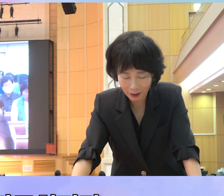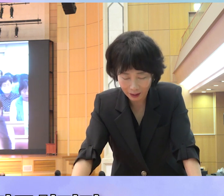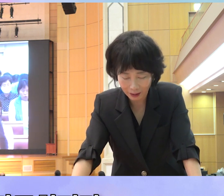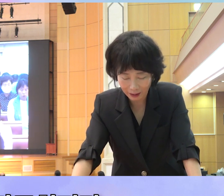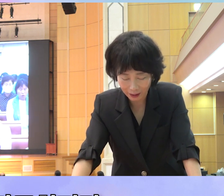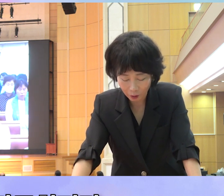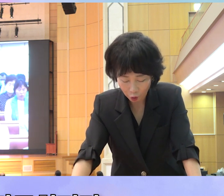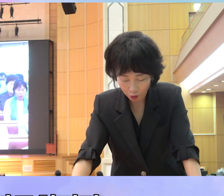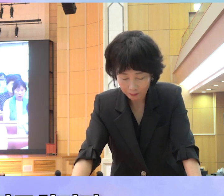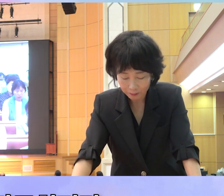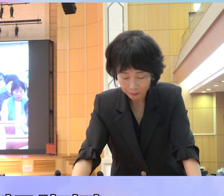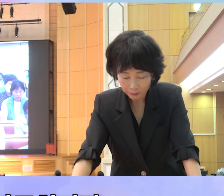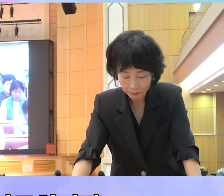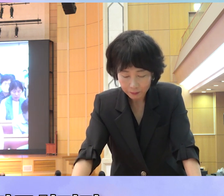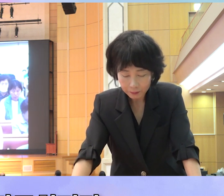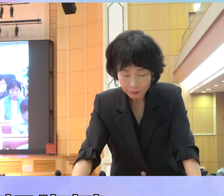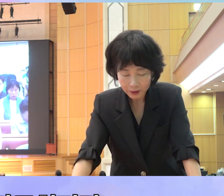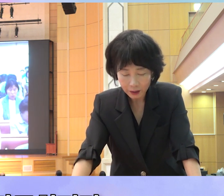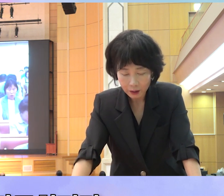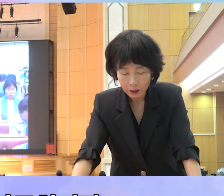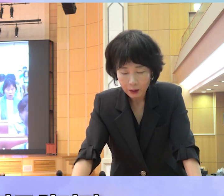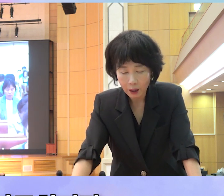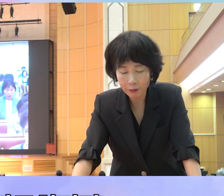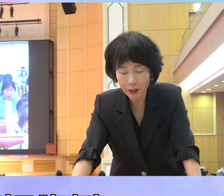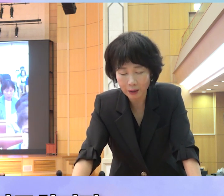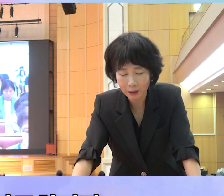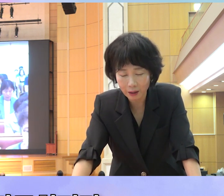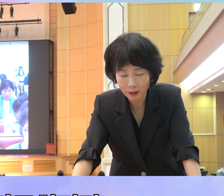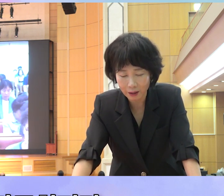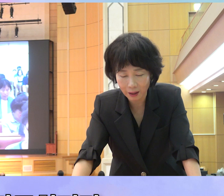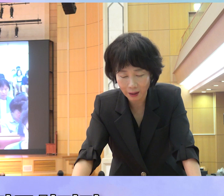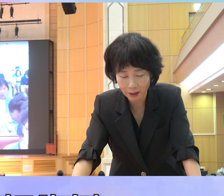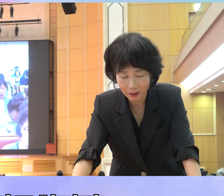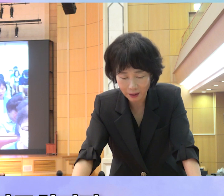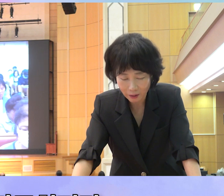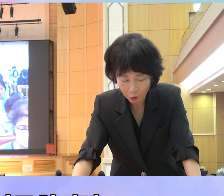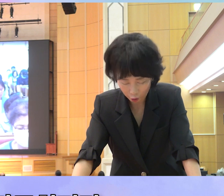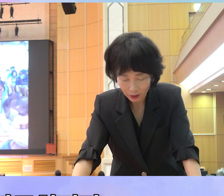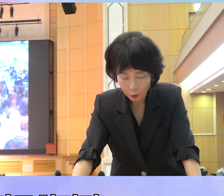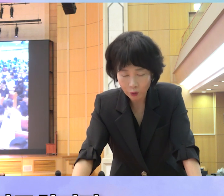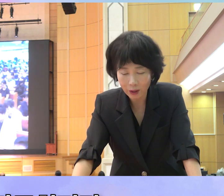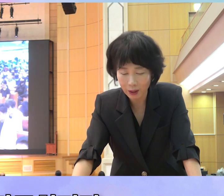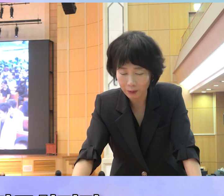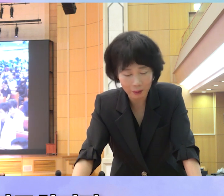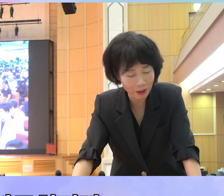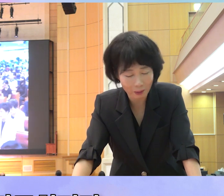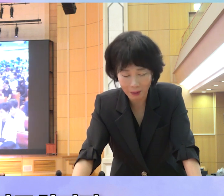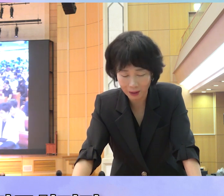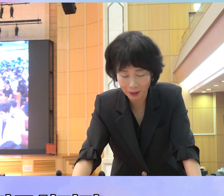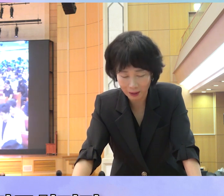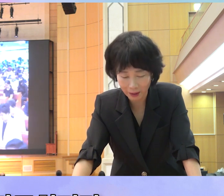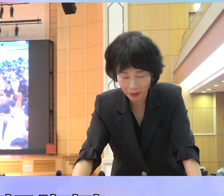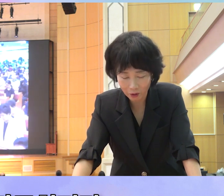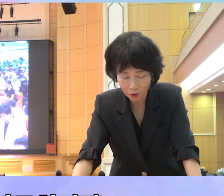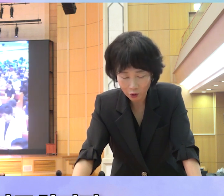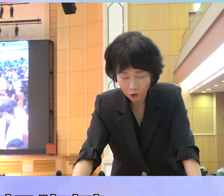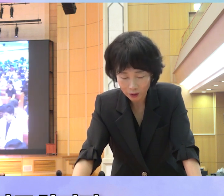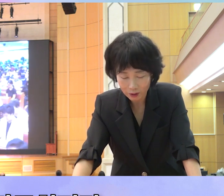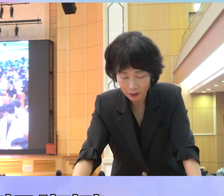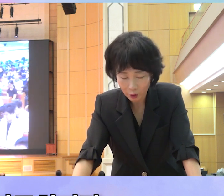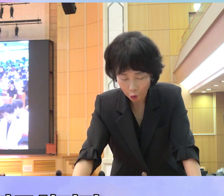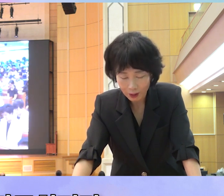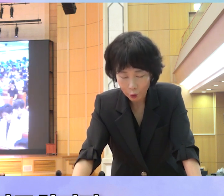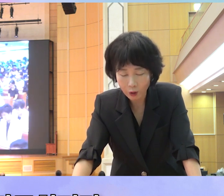한뜻으로 협력하여서 하나님의 꿈이 우리의 비전이 되고 예수님의 성품이 우리의 인격이 되고 성령님의